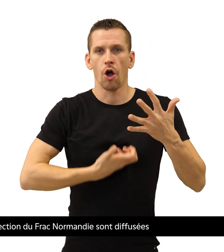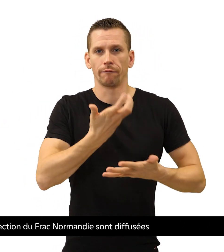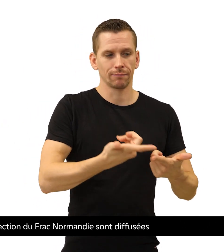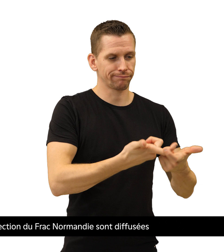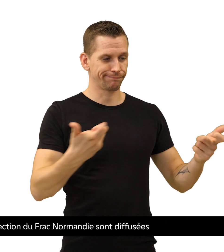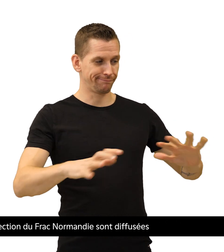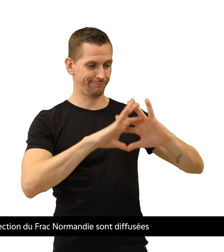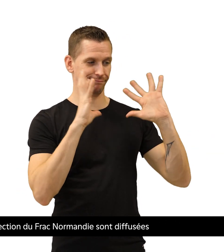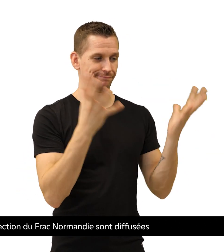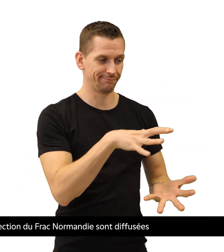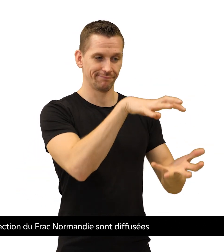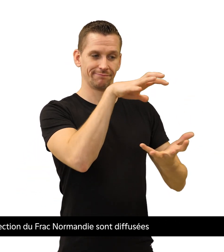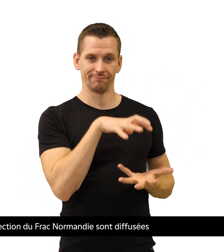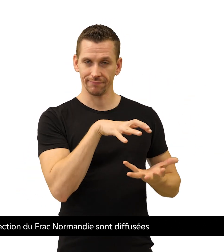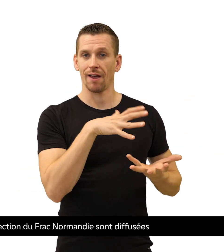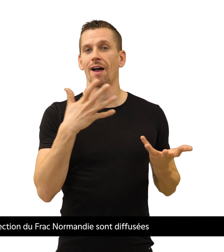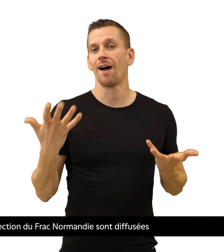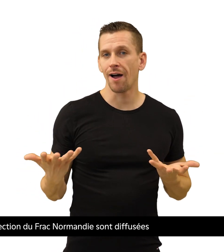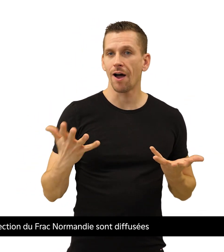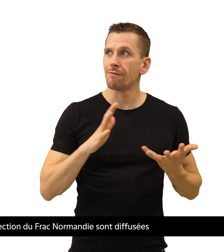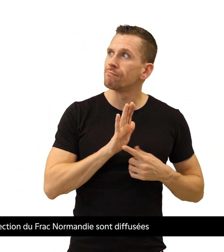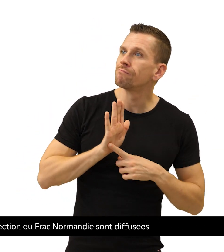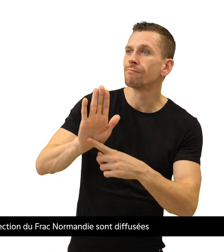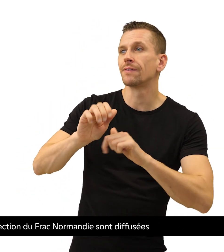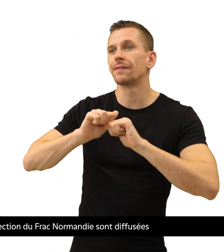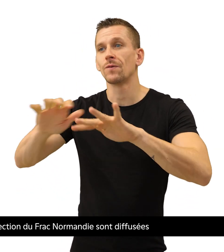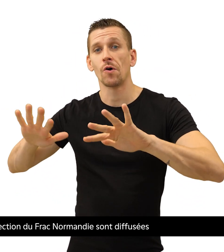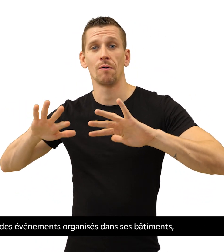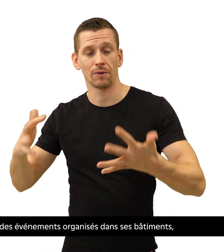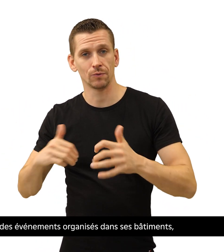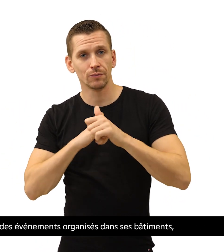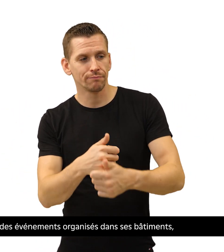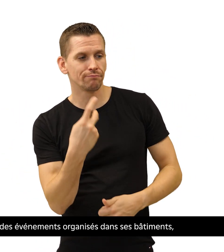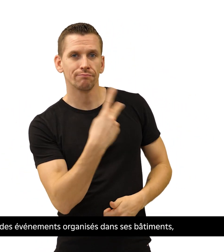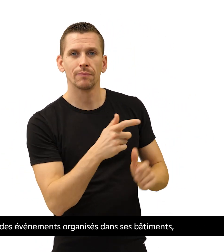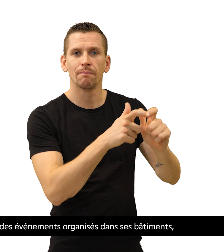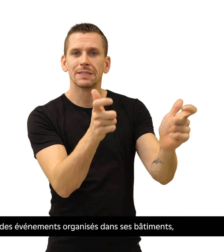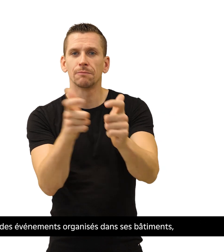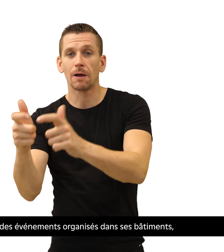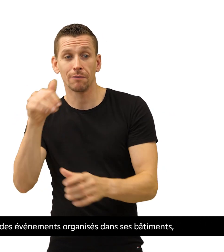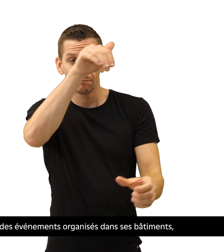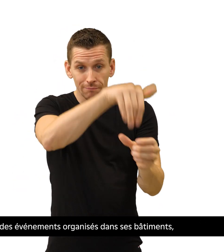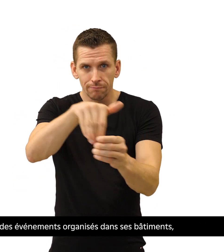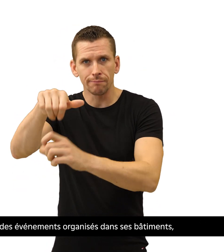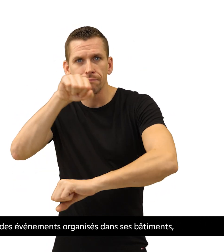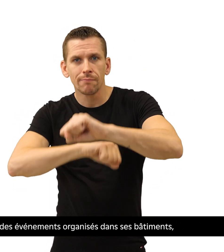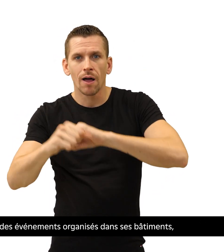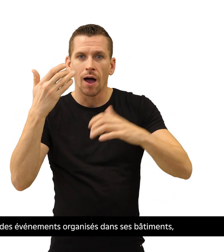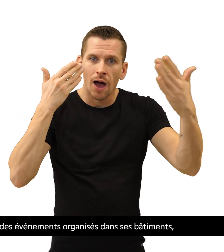Les œuvres de la collection du FRAC Normandie sont diffusées à travers des expositions et des événements organisés dans